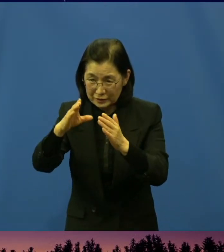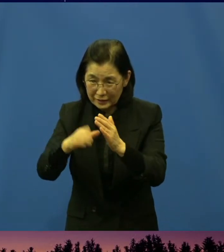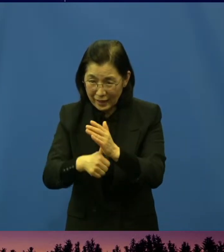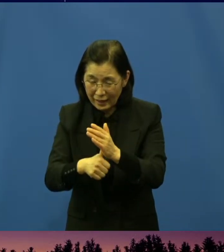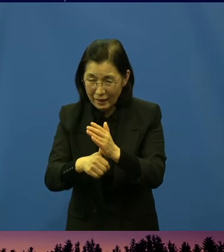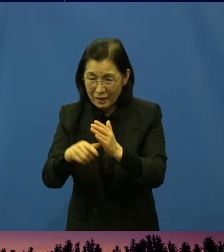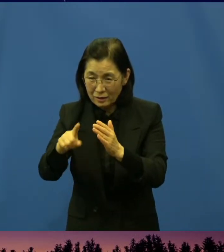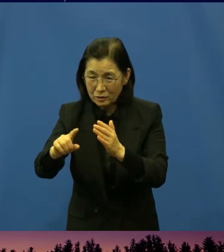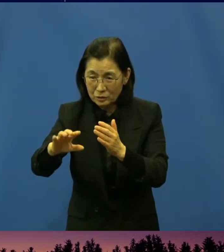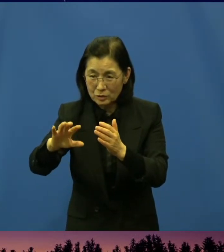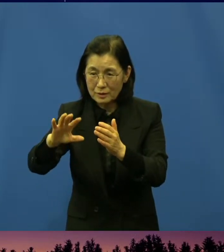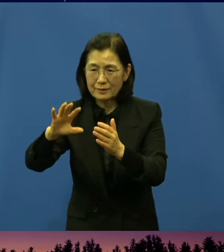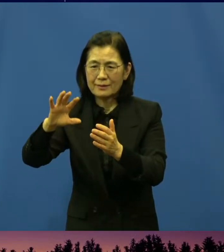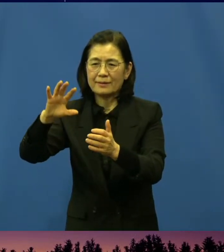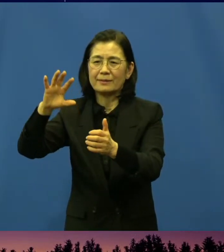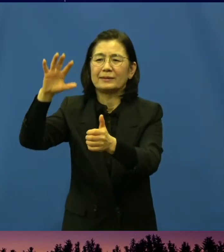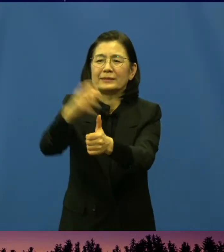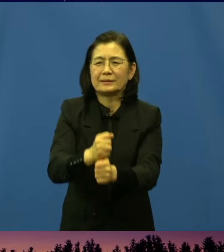인생에 기회가 와요.